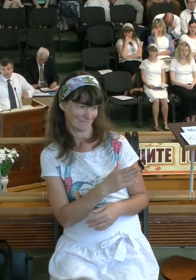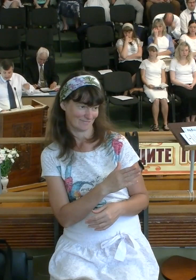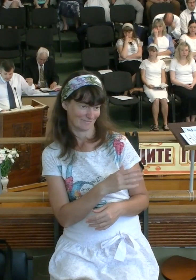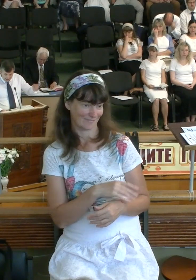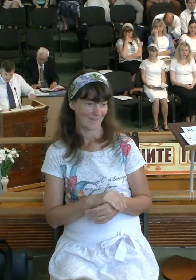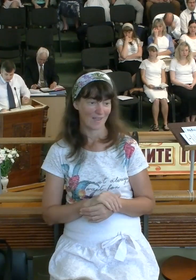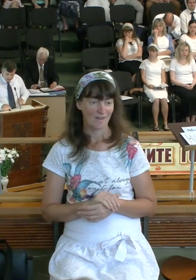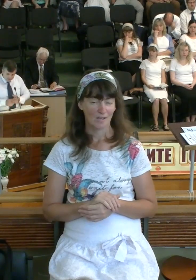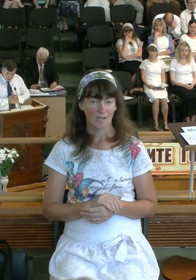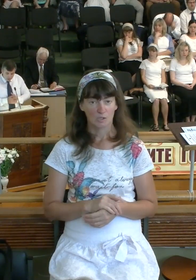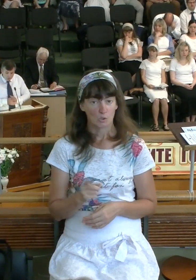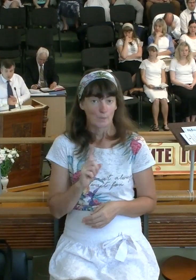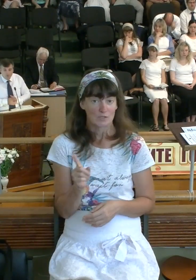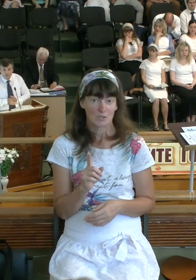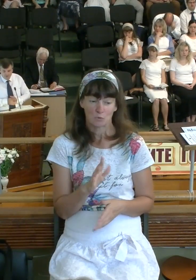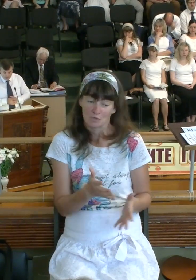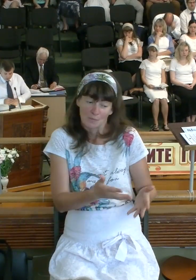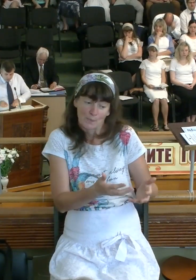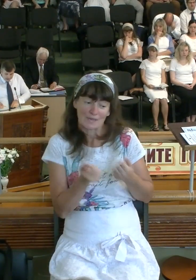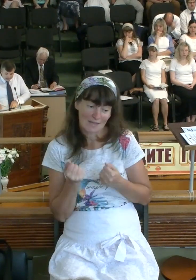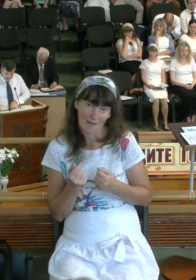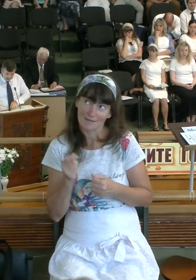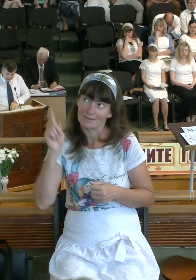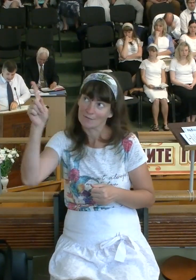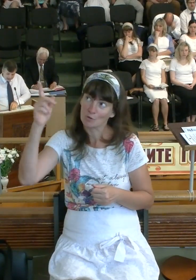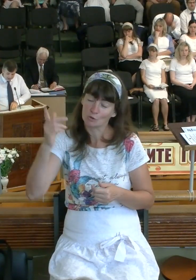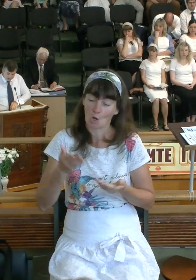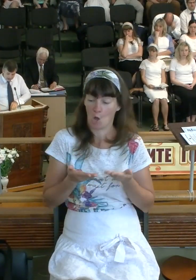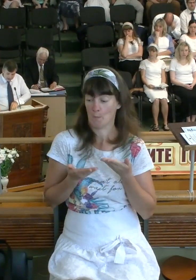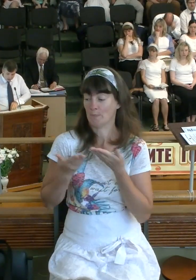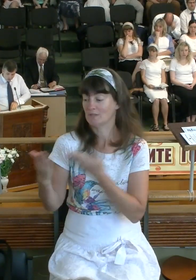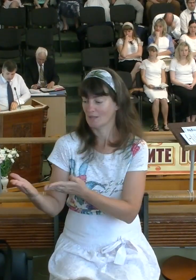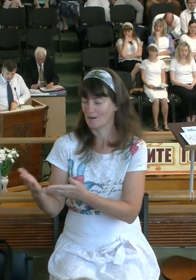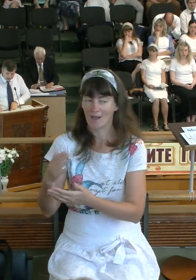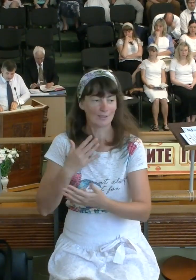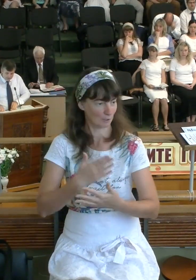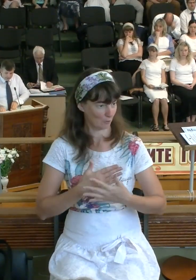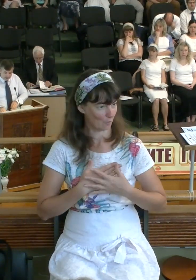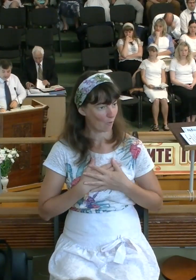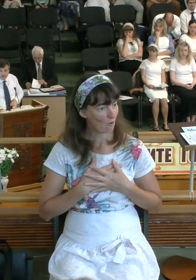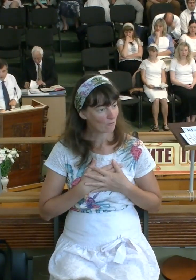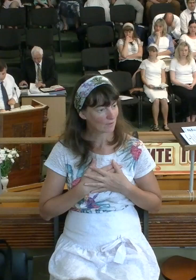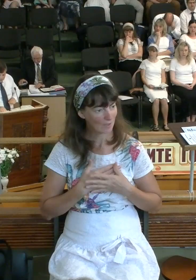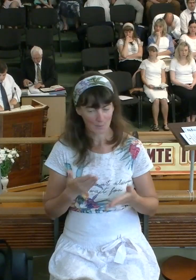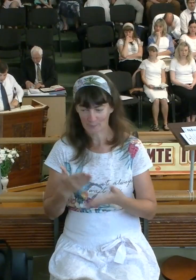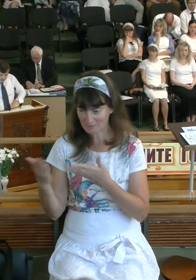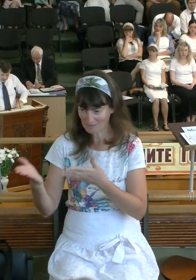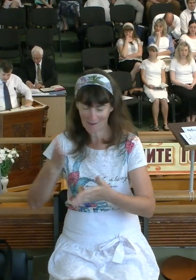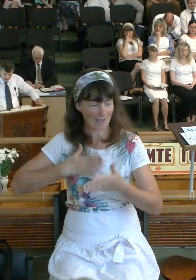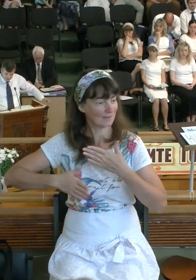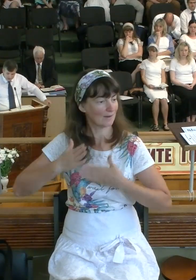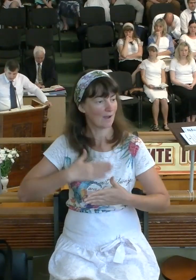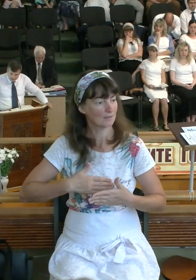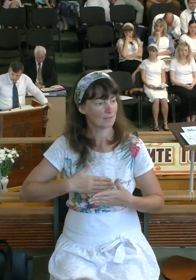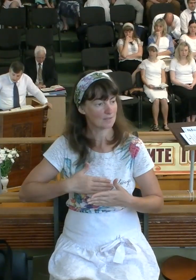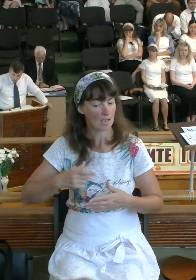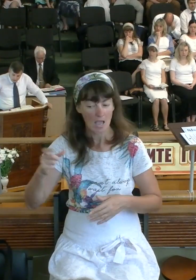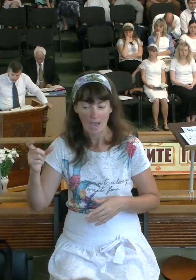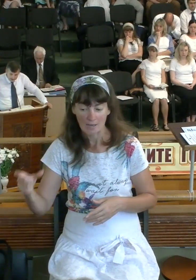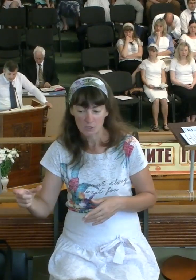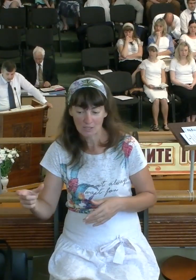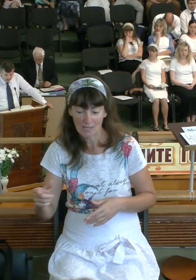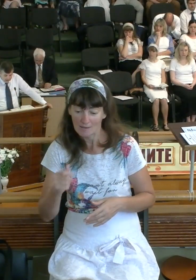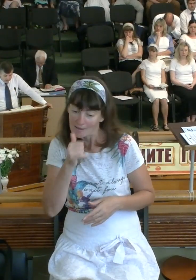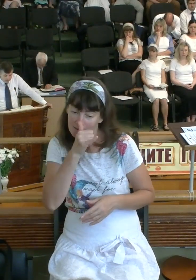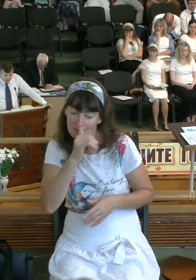того, кто предлагает мне любовь, но без осознания своей греховности нету покаяния. К Иоанну